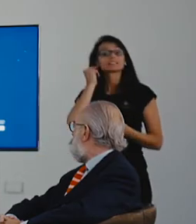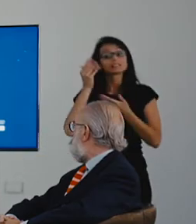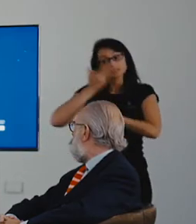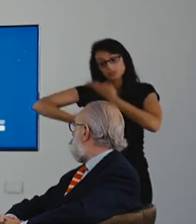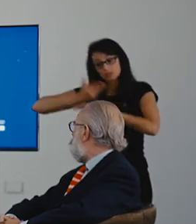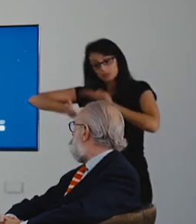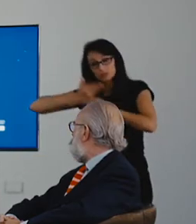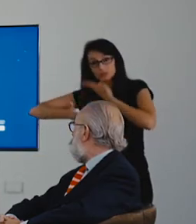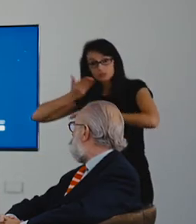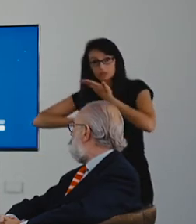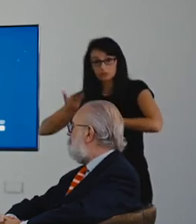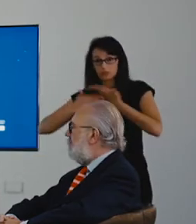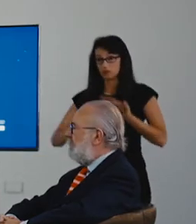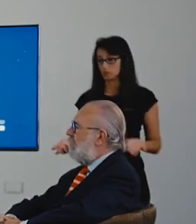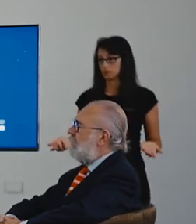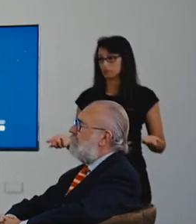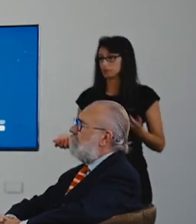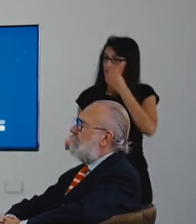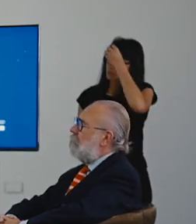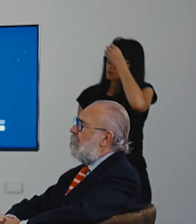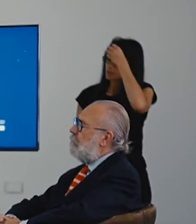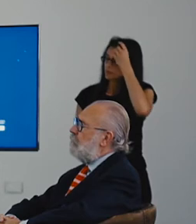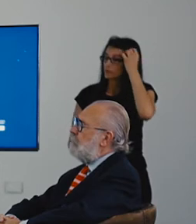con nosotros, incluida Vero Boquete, que es de aquí.